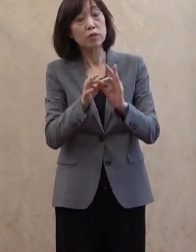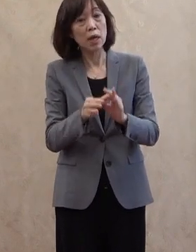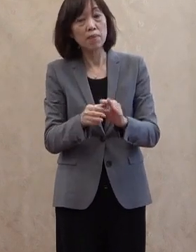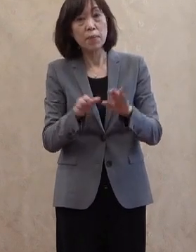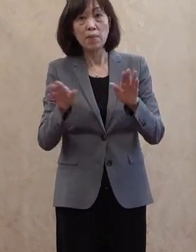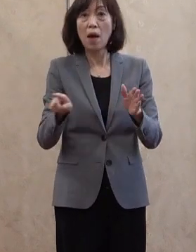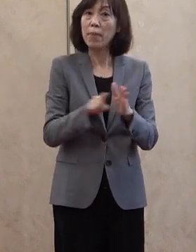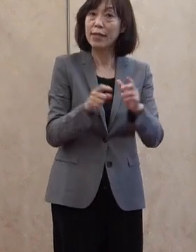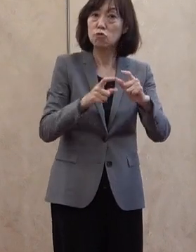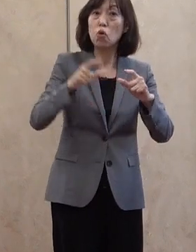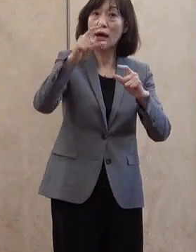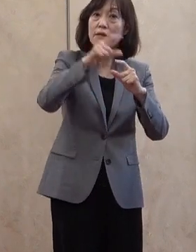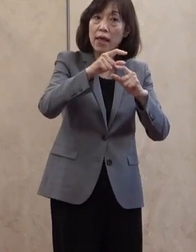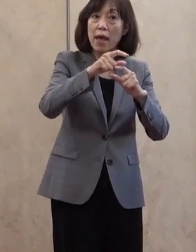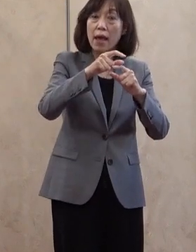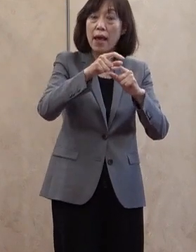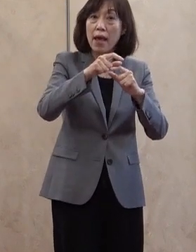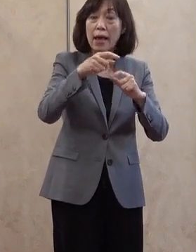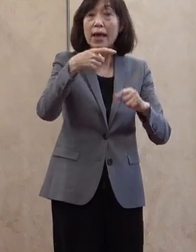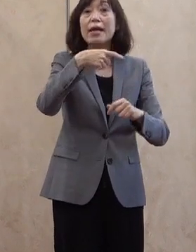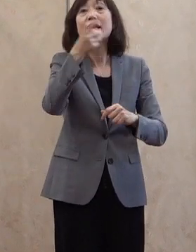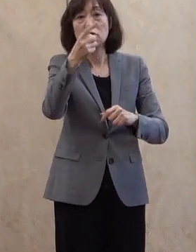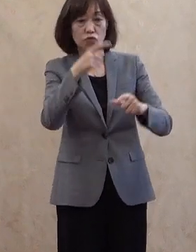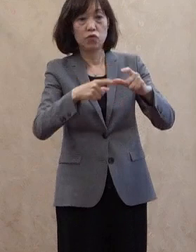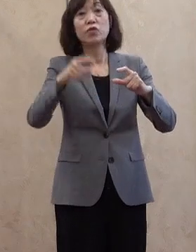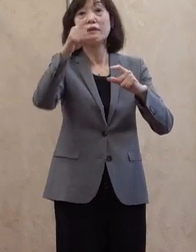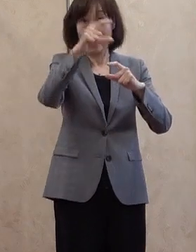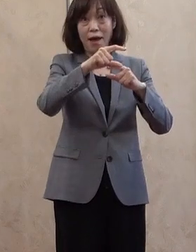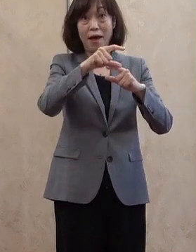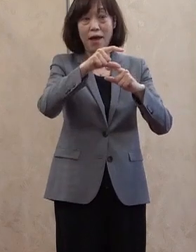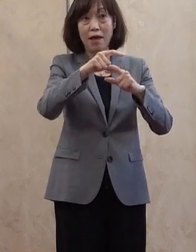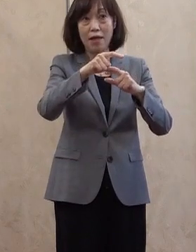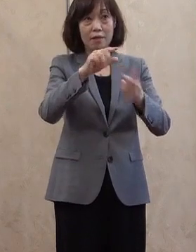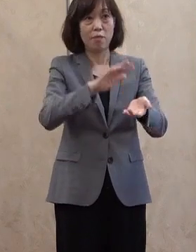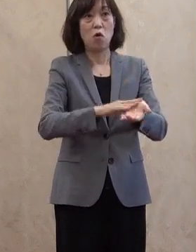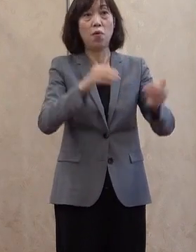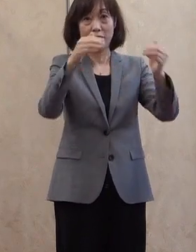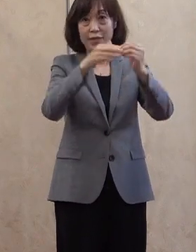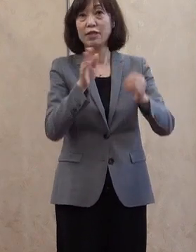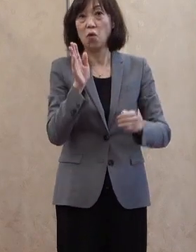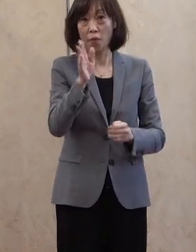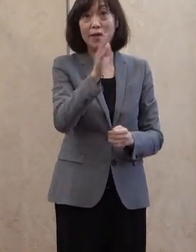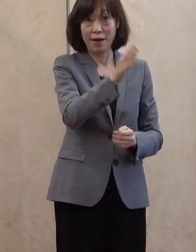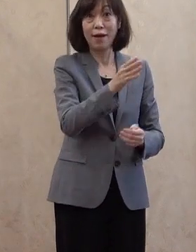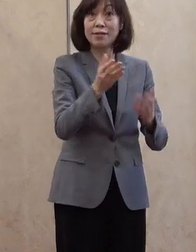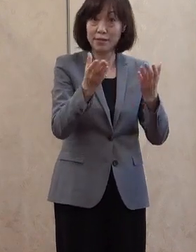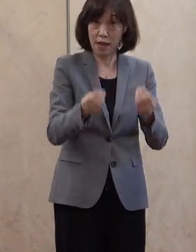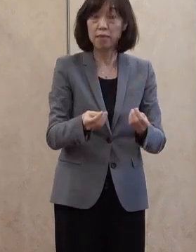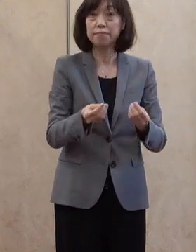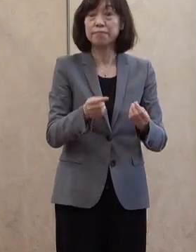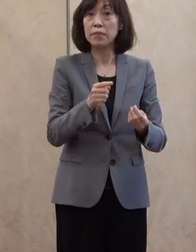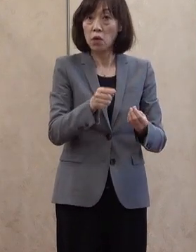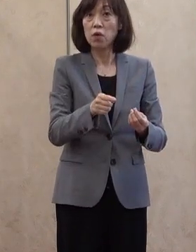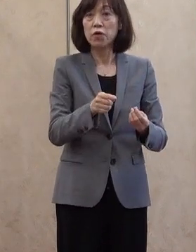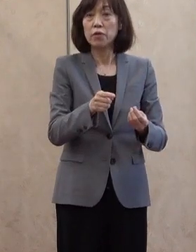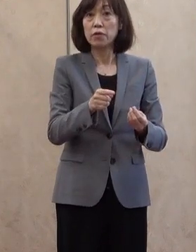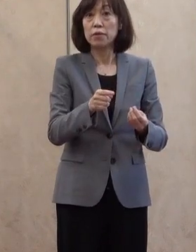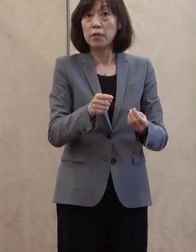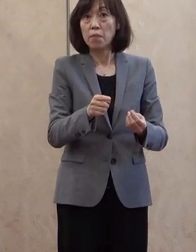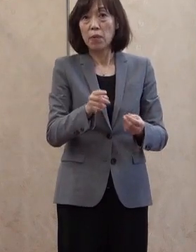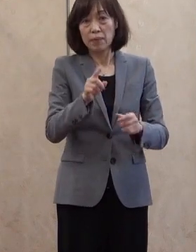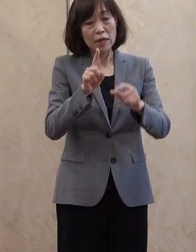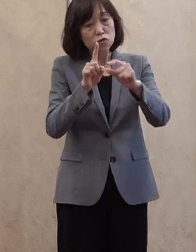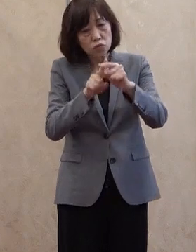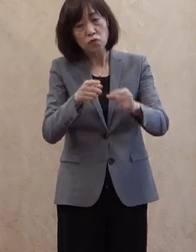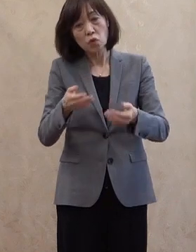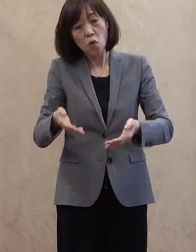て、さらに100床と追加で病院に対してお願いしてだと思われます。で、中等症軽症についても